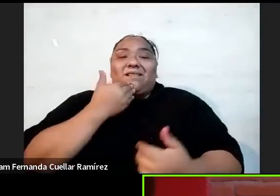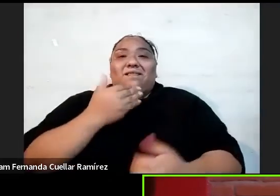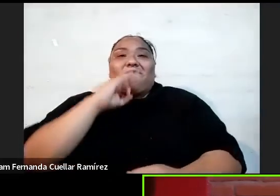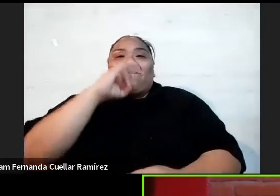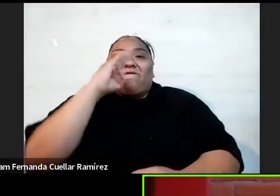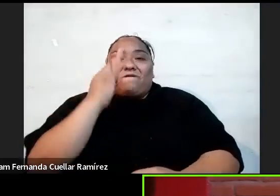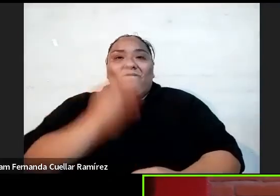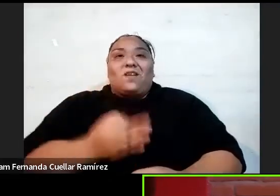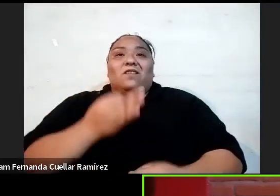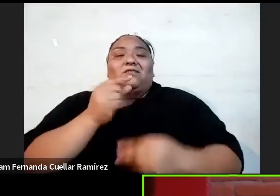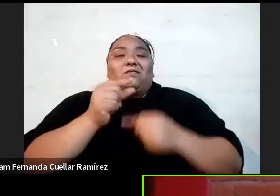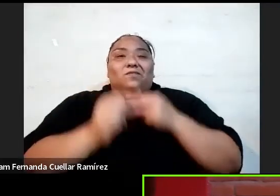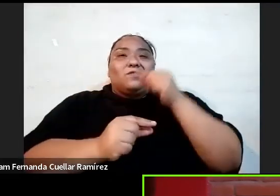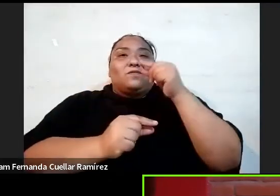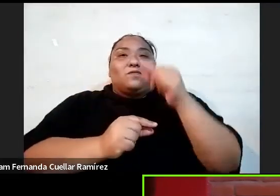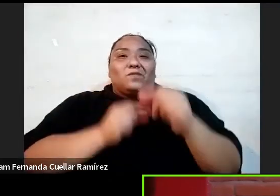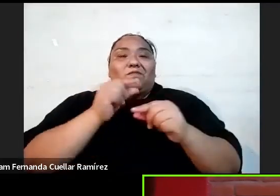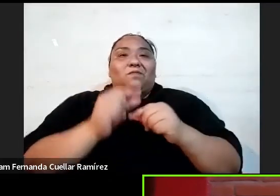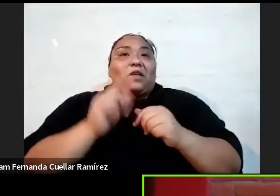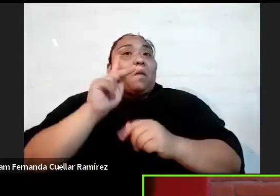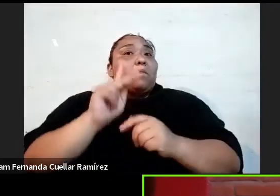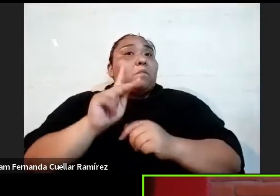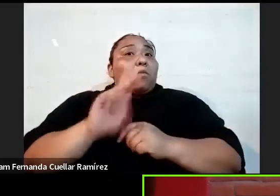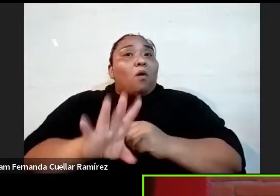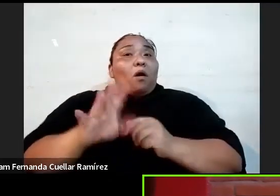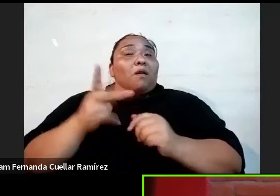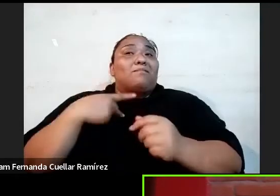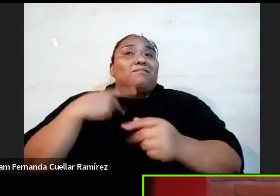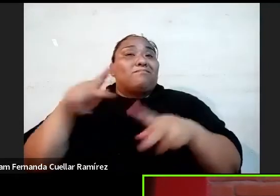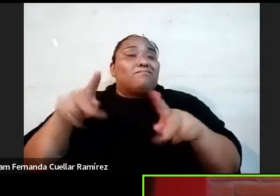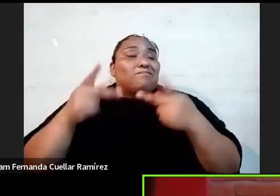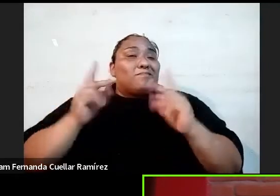es prostitución como mucha gente incluso llega a pensar.